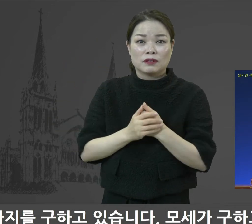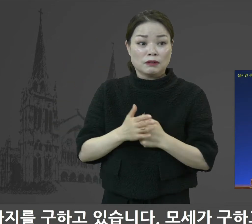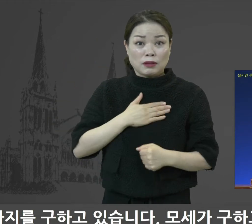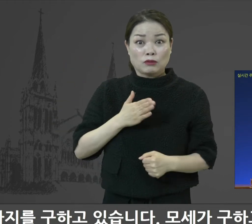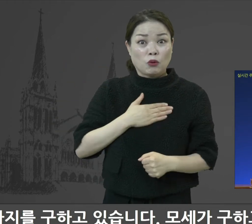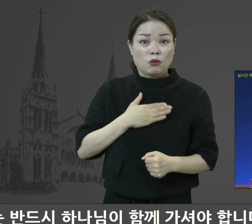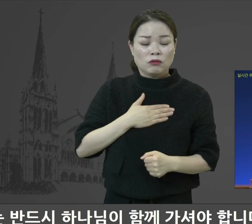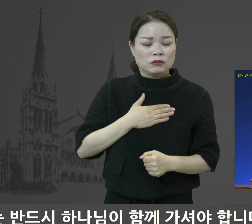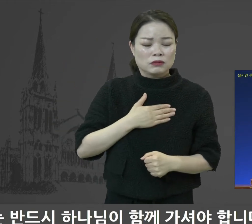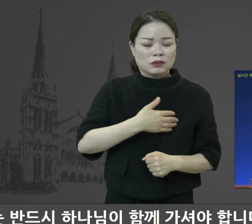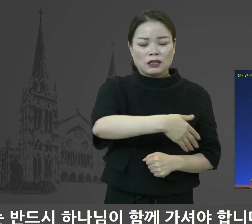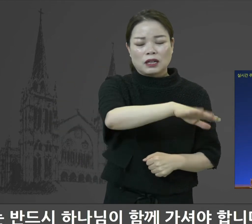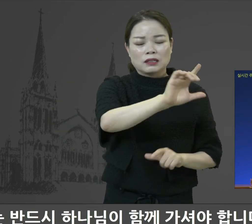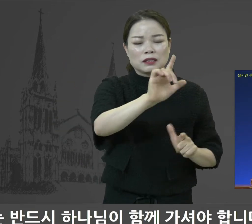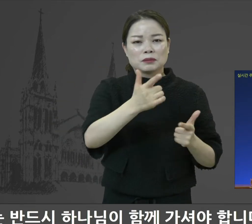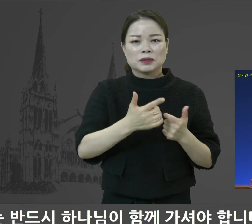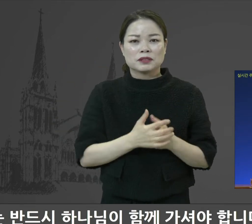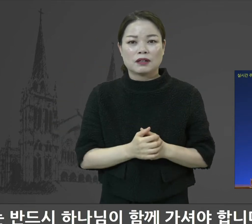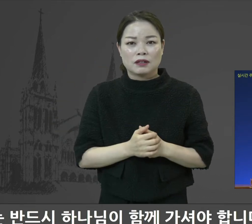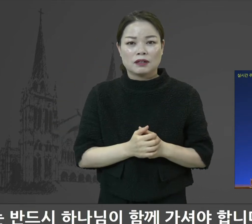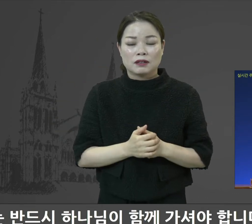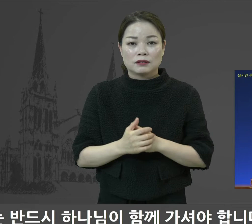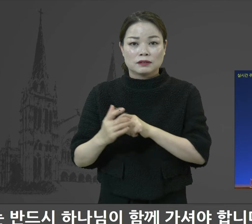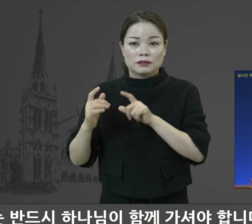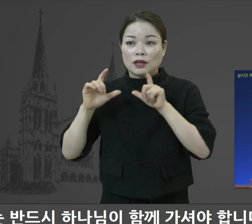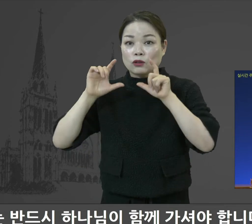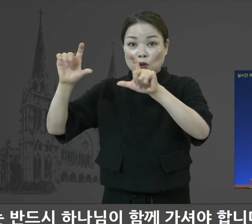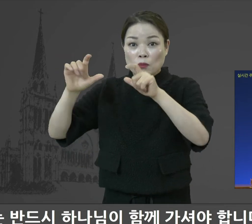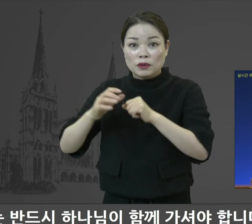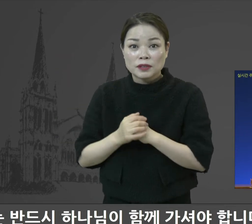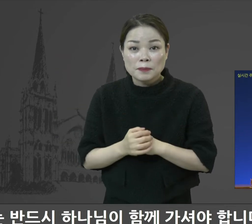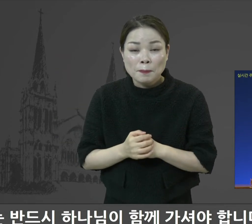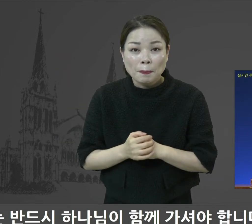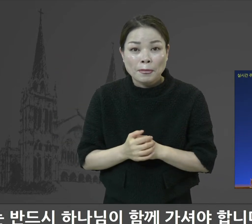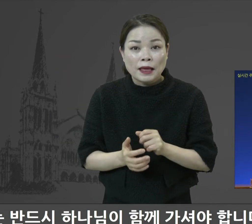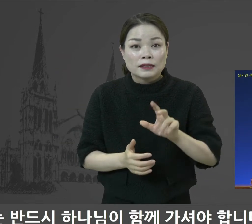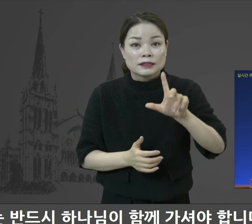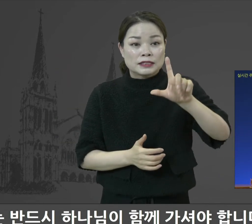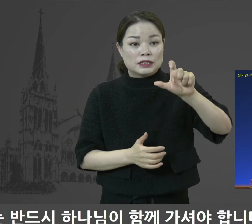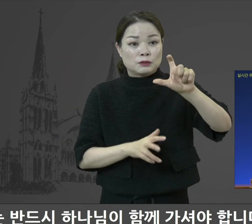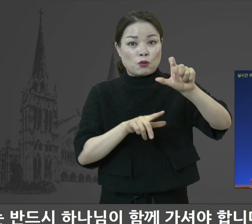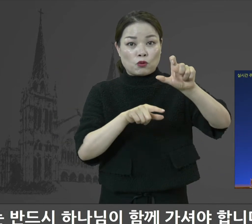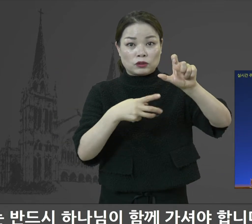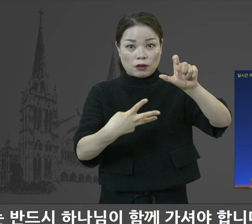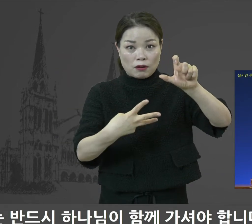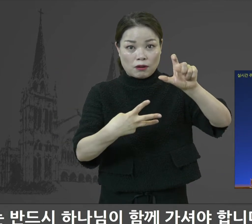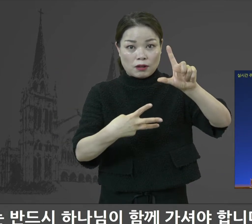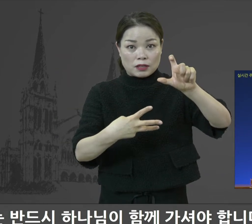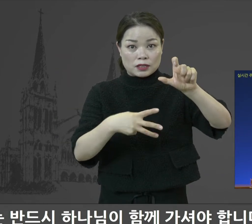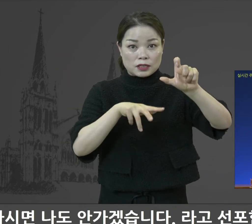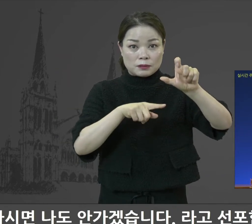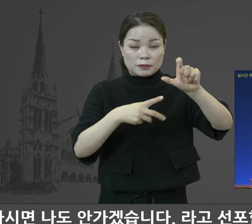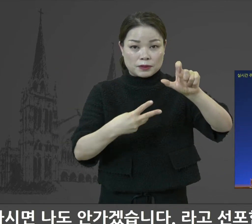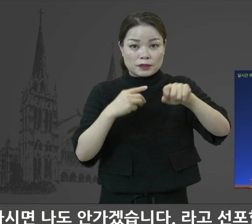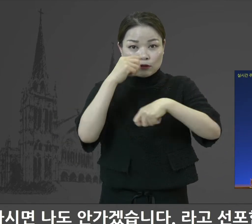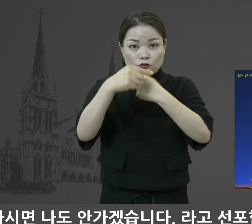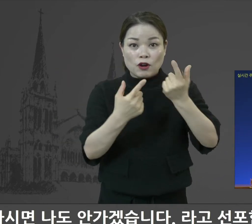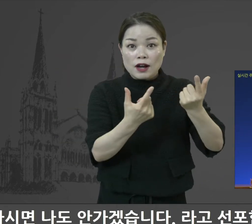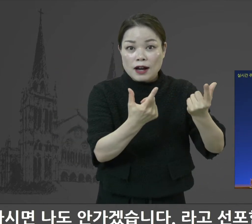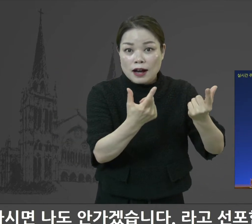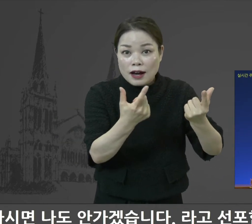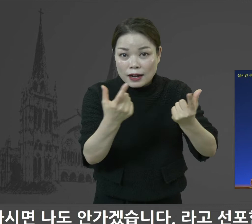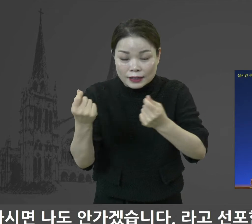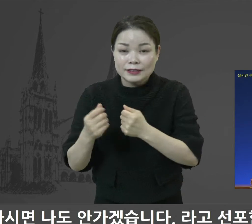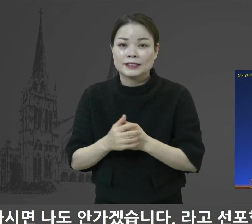나도 안 가겠습니다 라고 선포합니다. 자, 15절 보십시오. 15절 보시면 같이 읽으십시다.